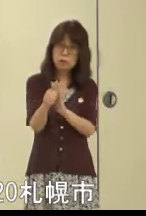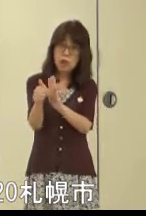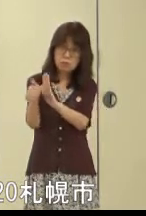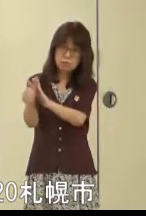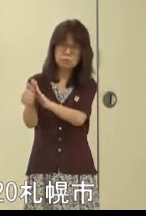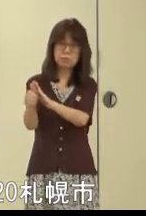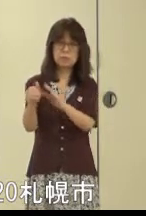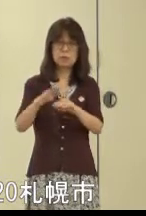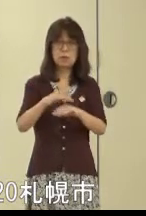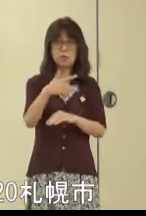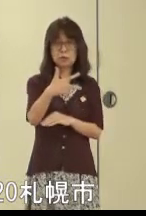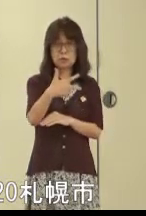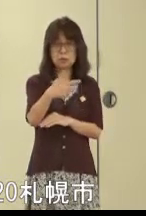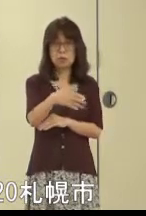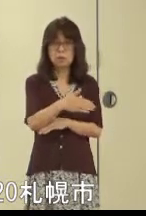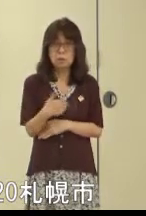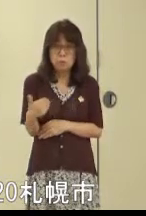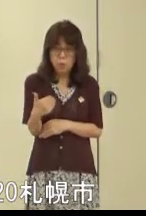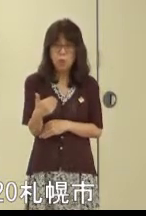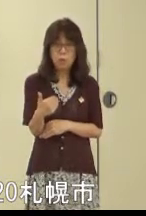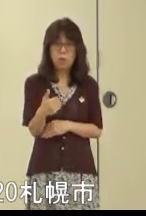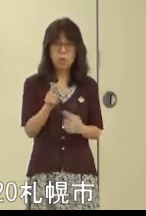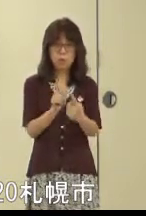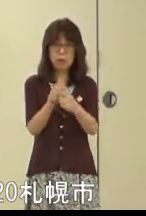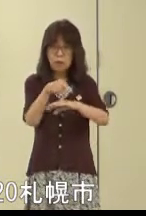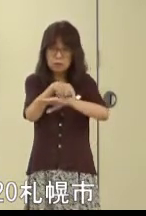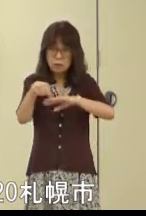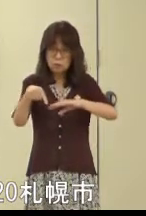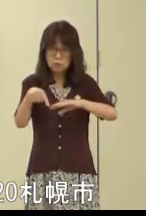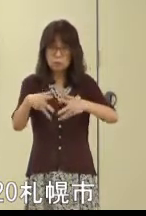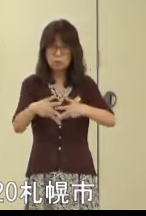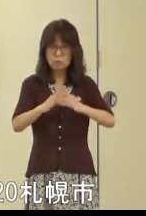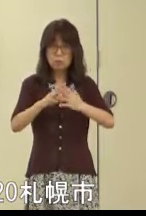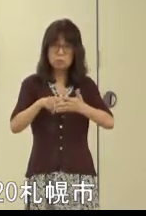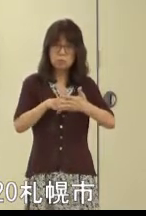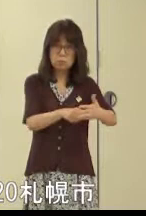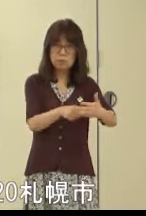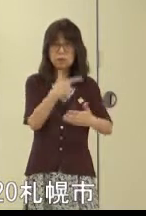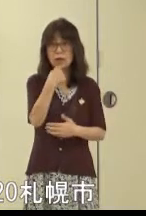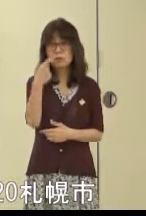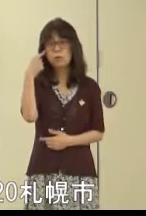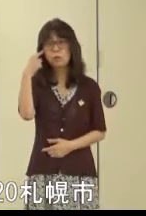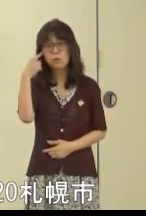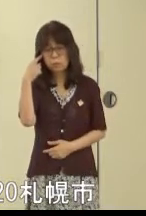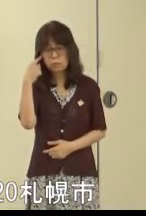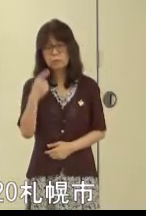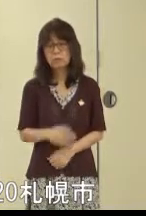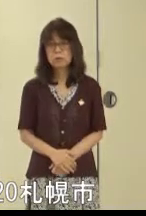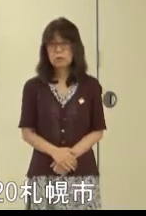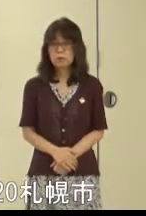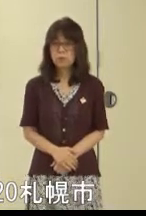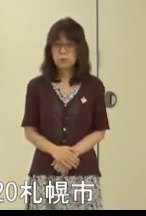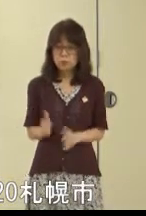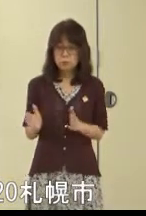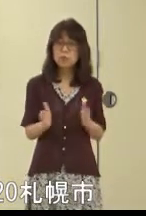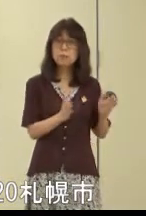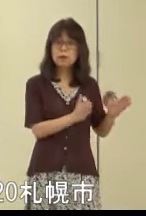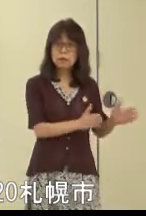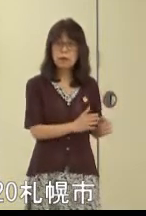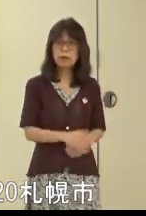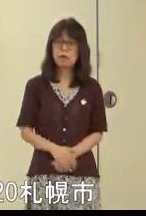も対策を取っていきたいこのように思っているところであります続きまし